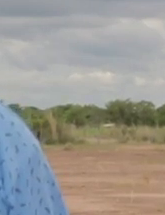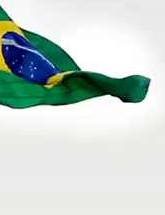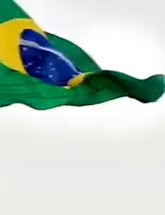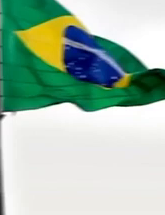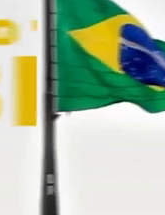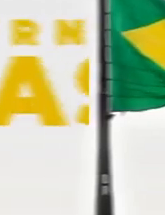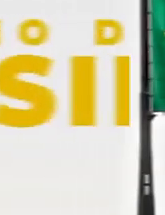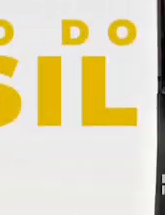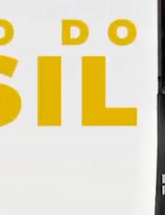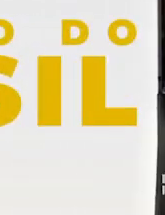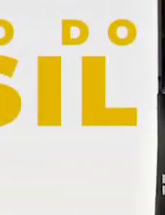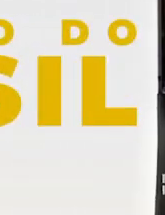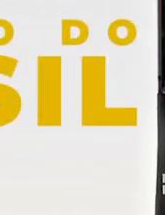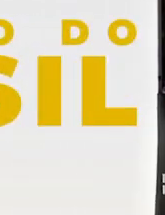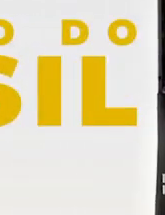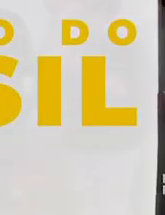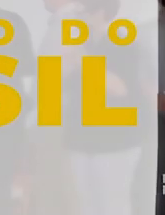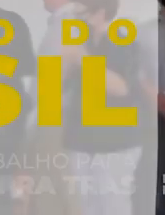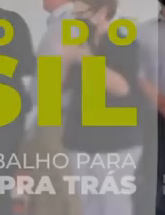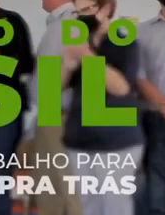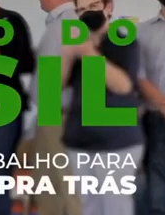nós.